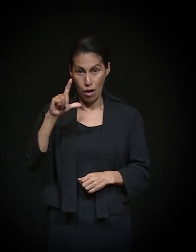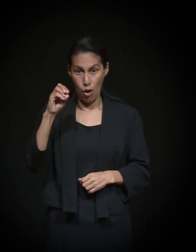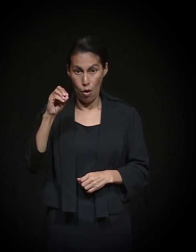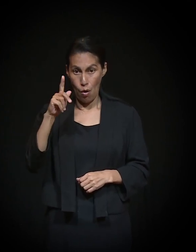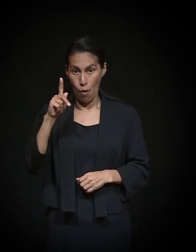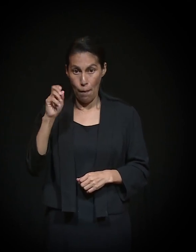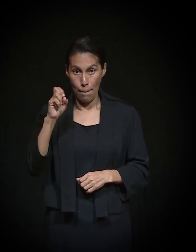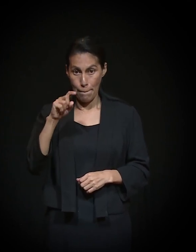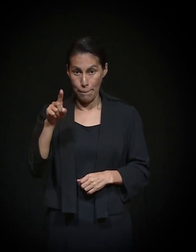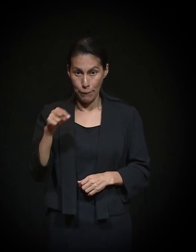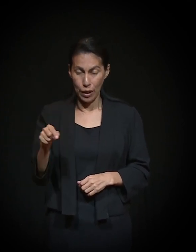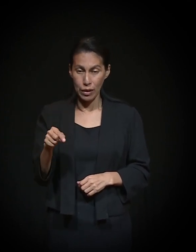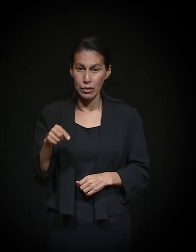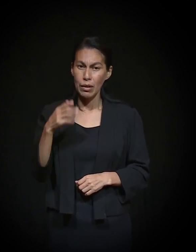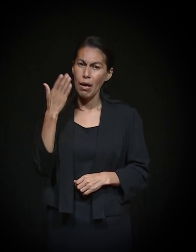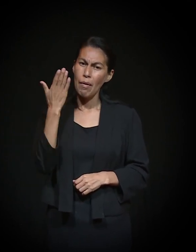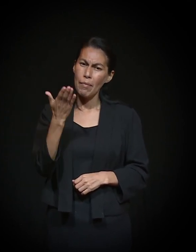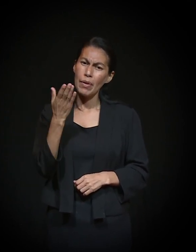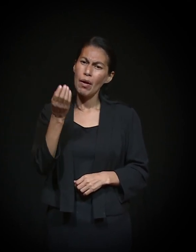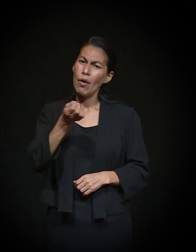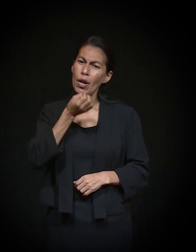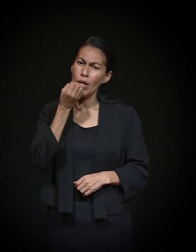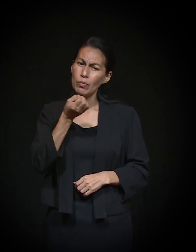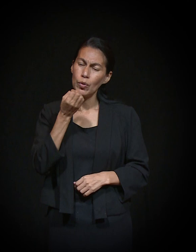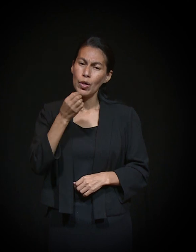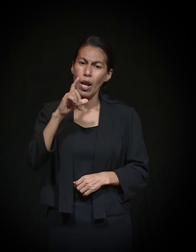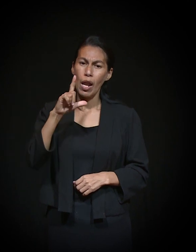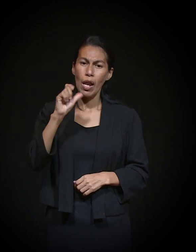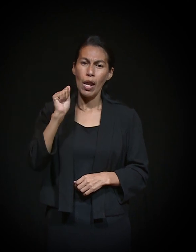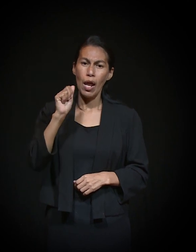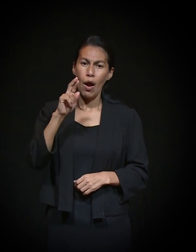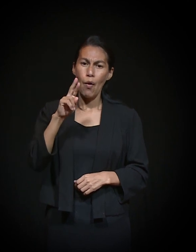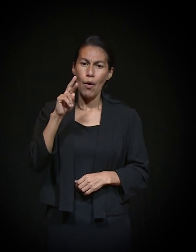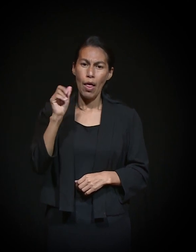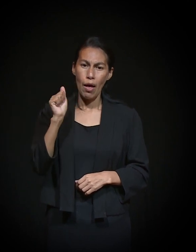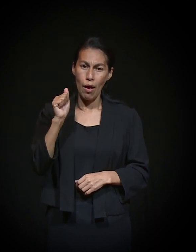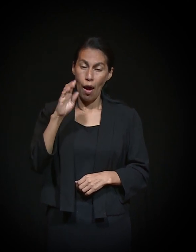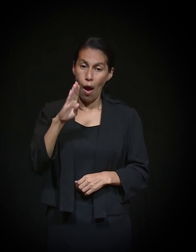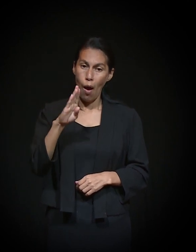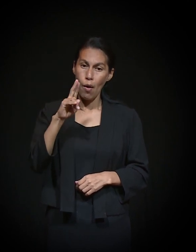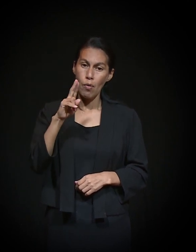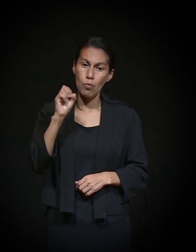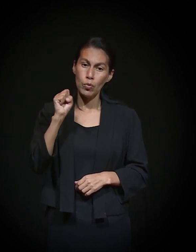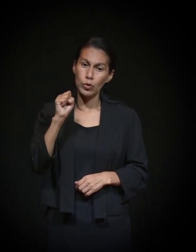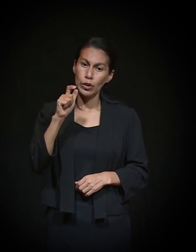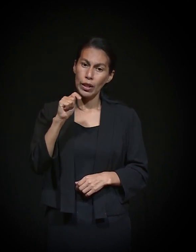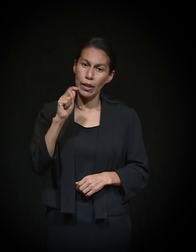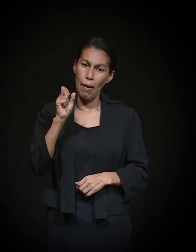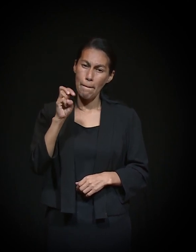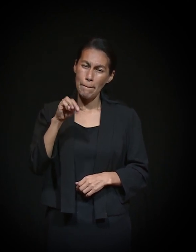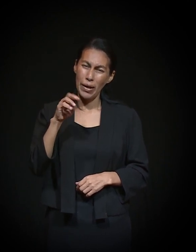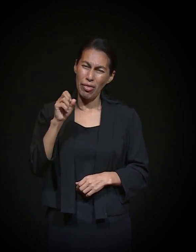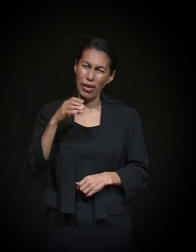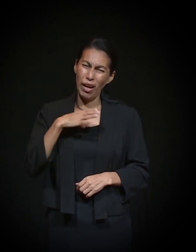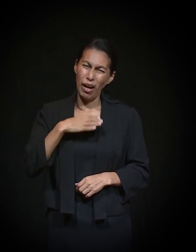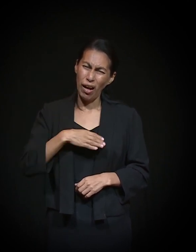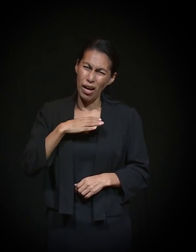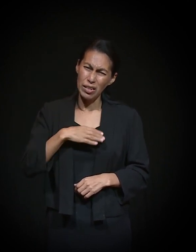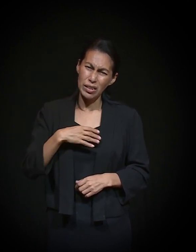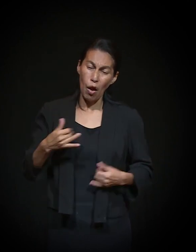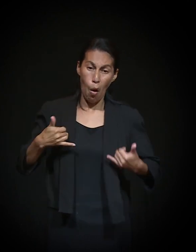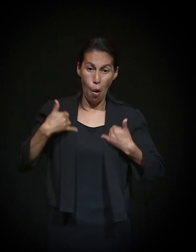oración por Laura Bustamante, tiene cáncer y es muy joven. Cecilia